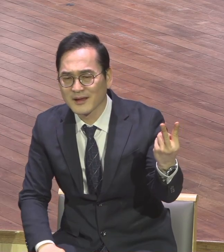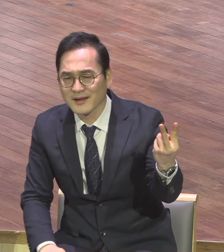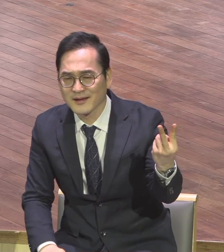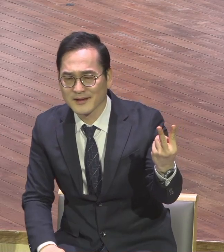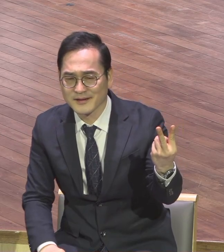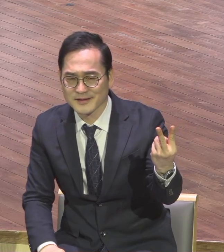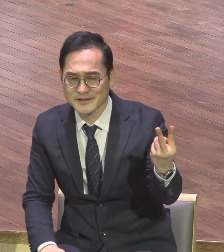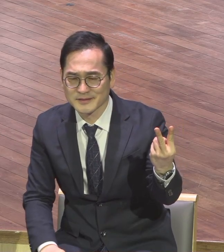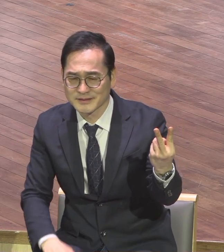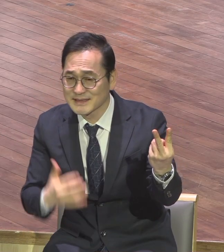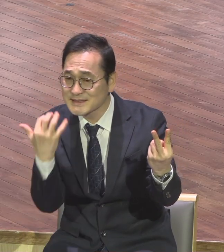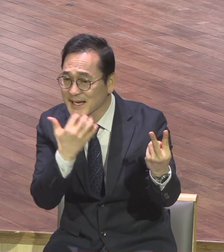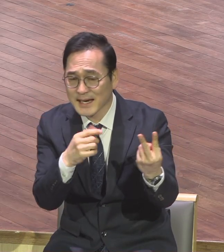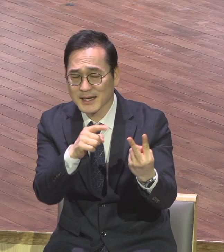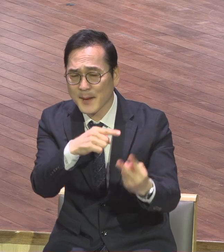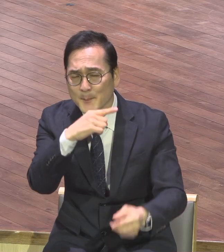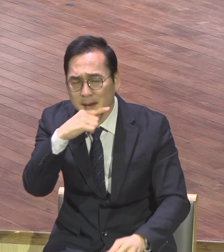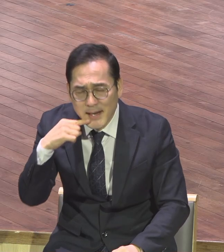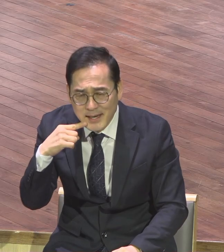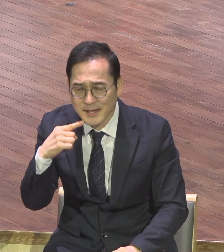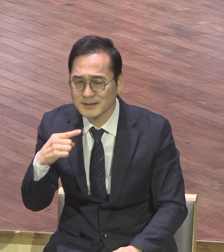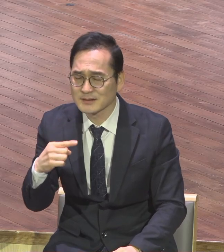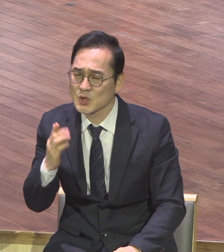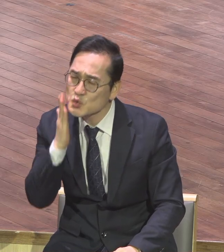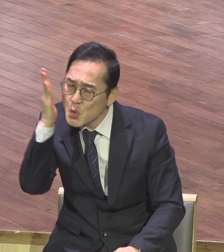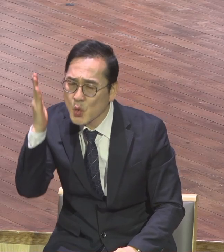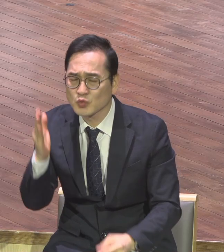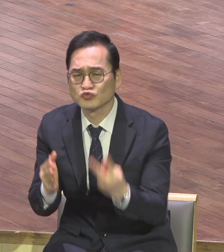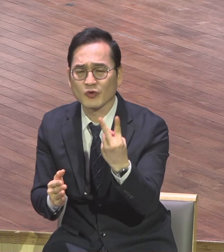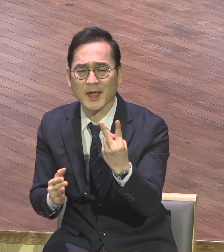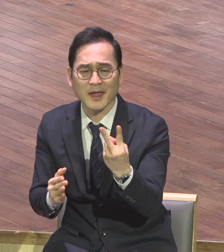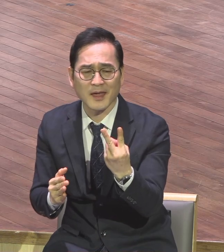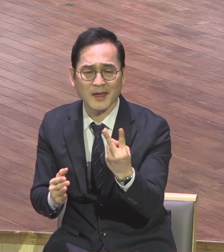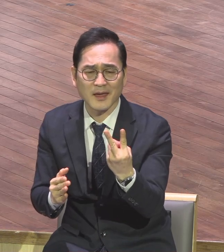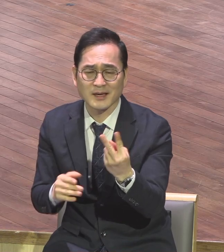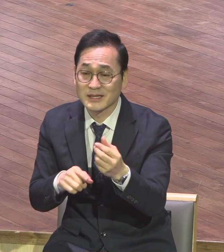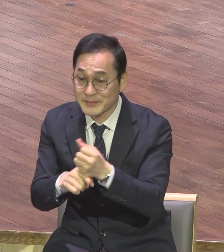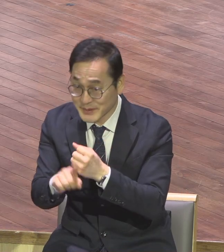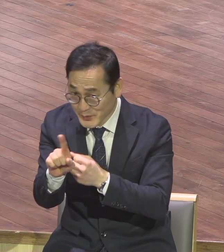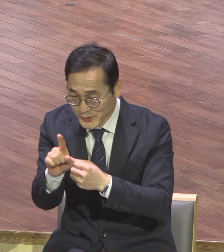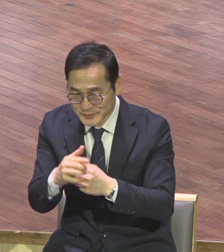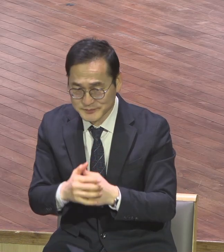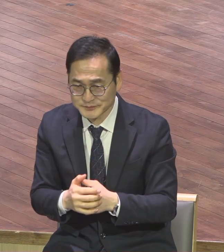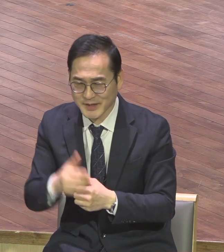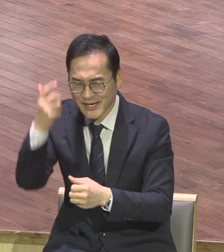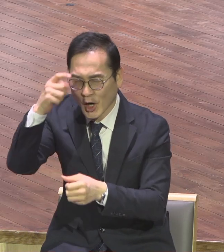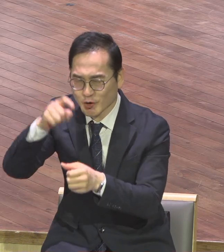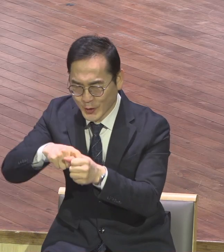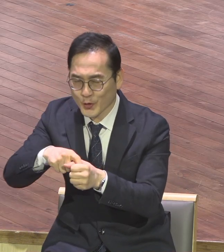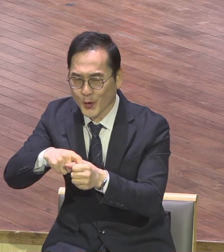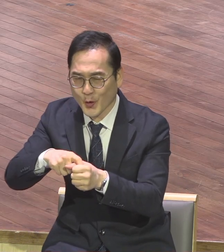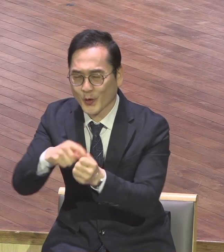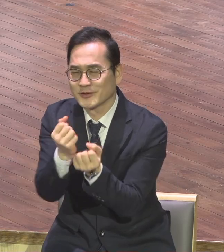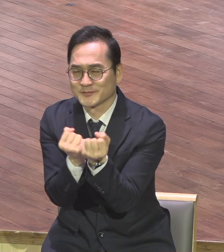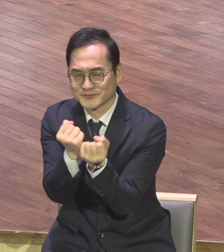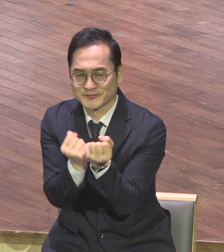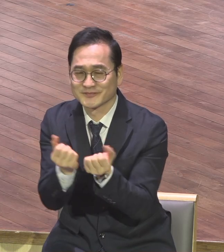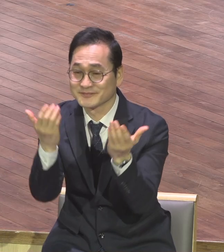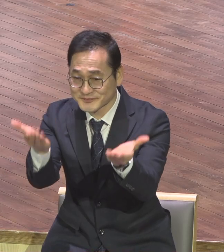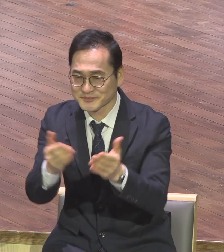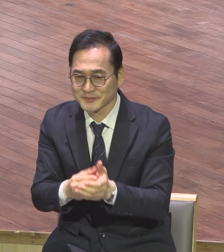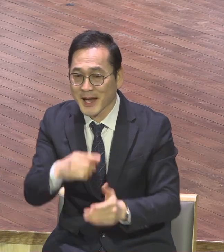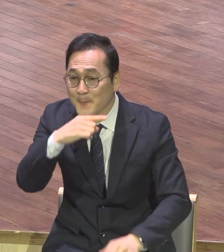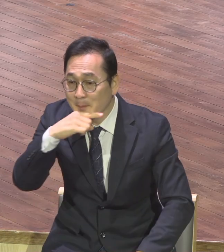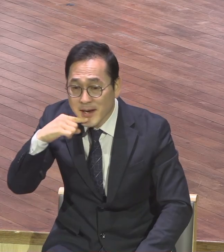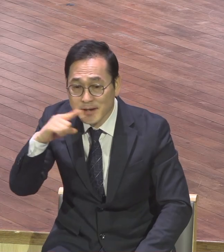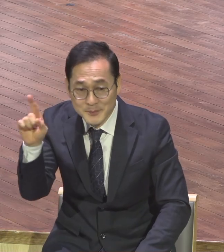성탄절 색깔이 왜 빨간 색깔이고 초록색인가 하는 것을 영적으로 여러분 정확하게 알고 있어야 돼요.